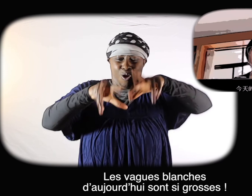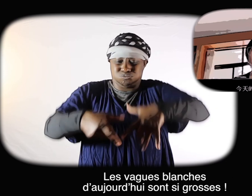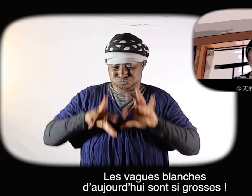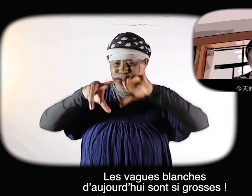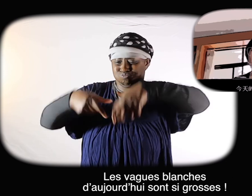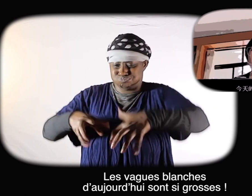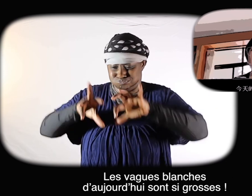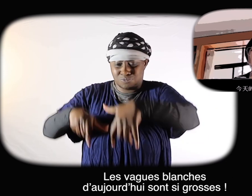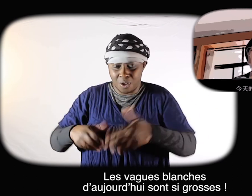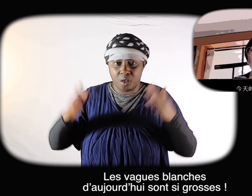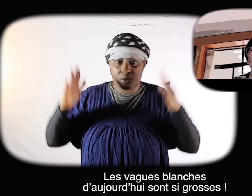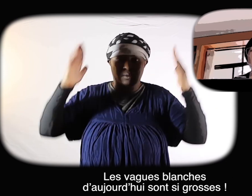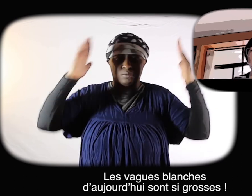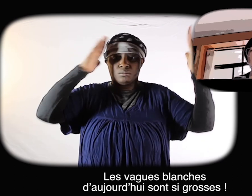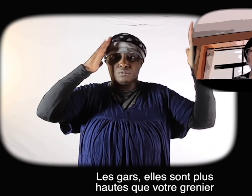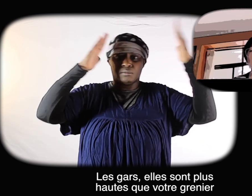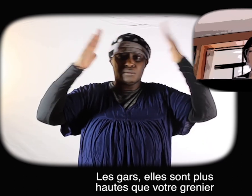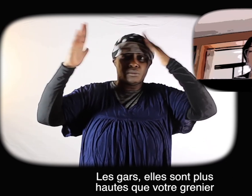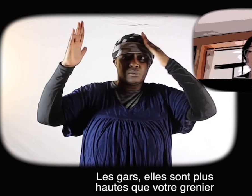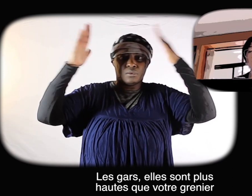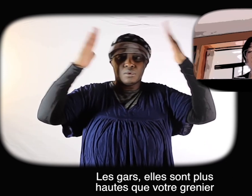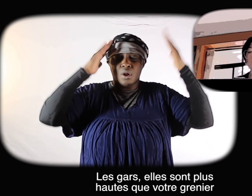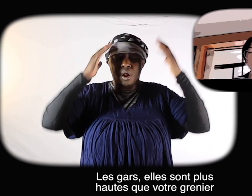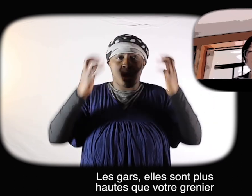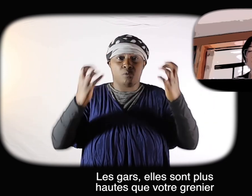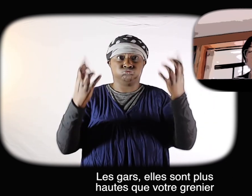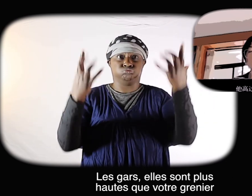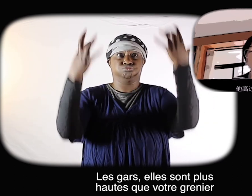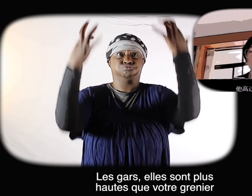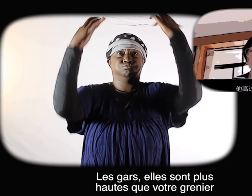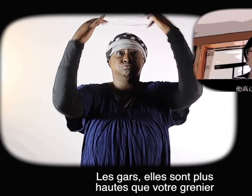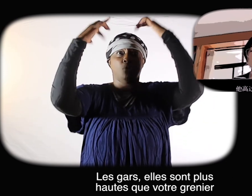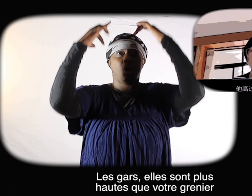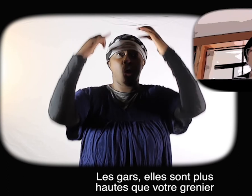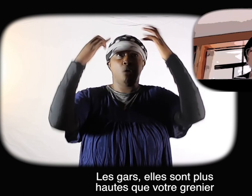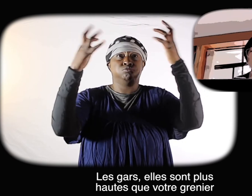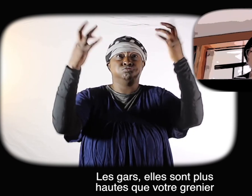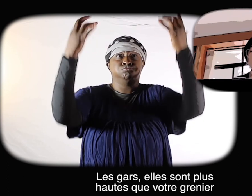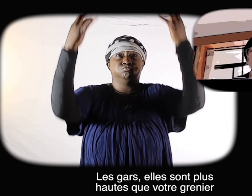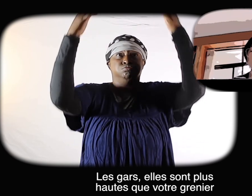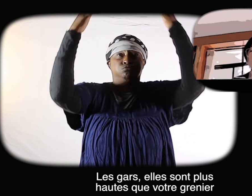今天的白浪真大，老乡们，它高过你们的粮仓。